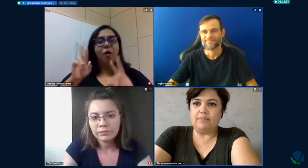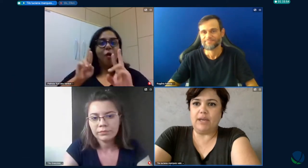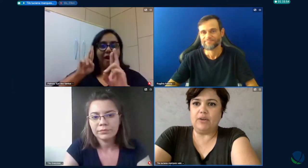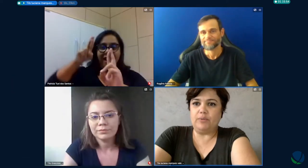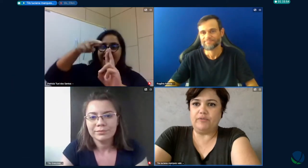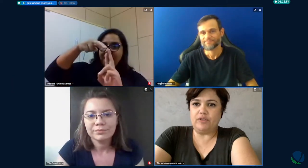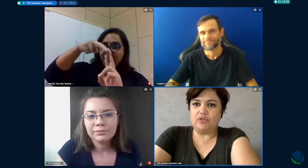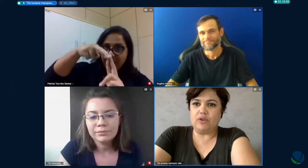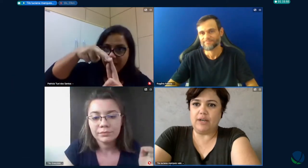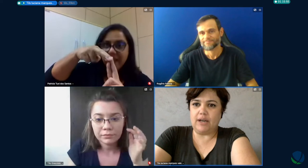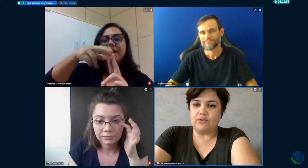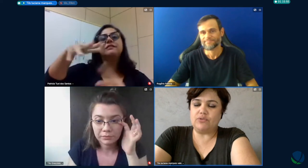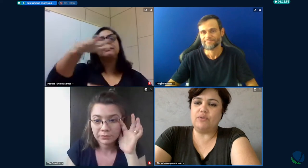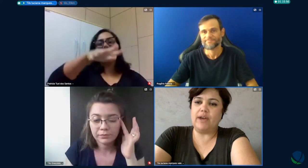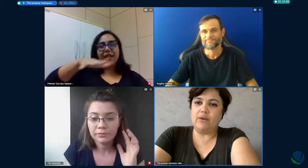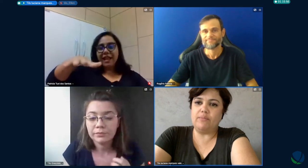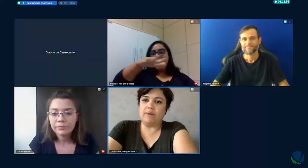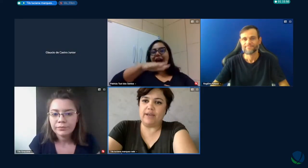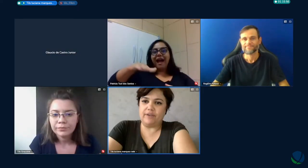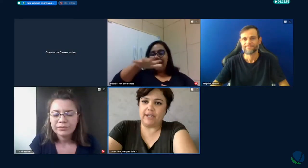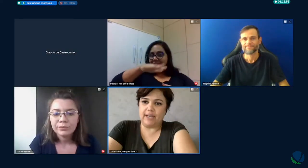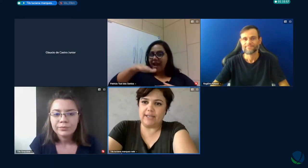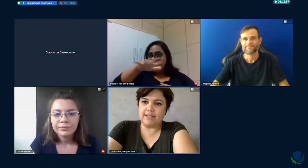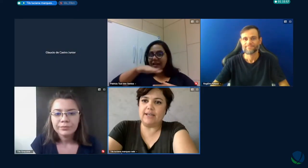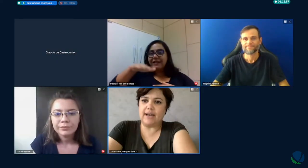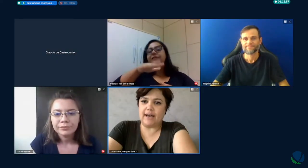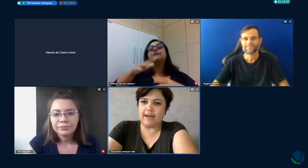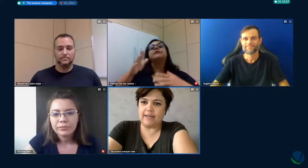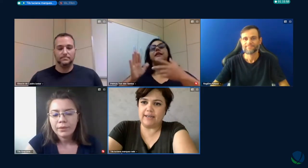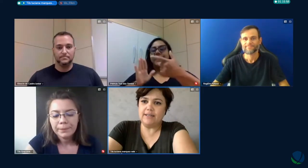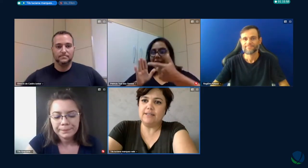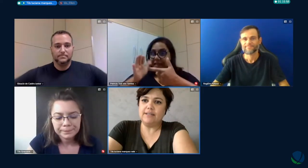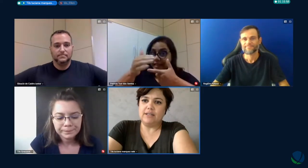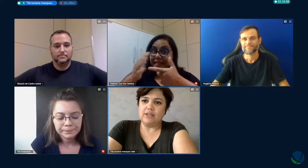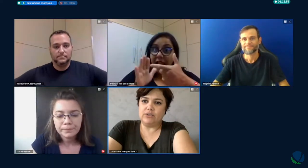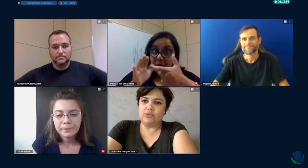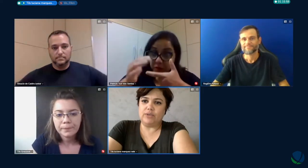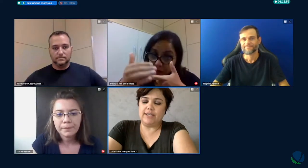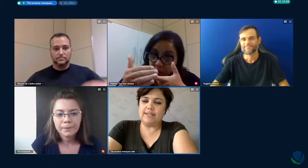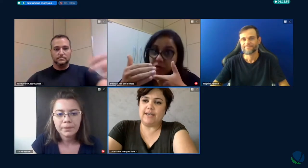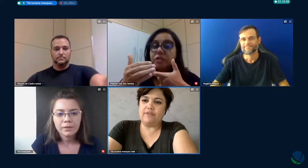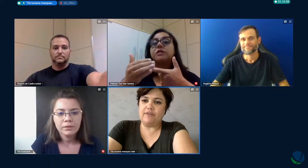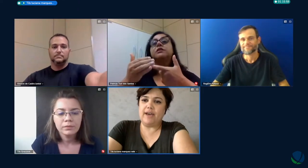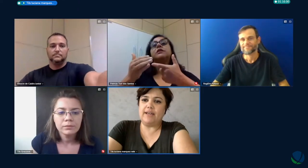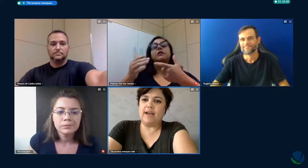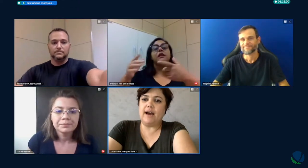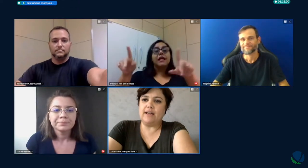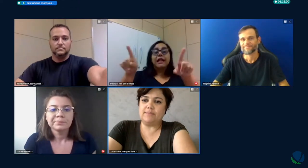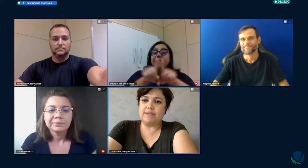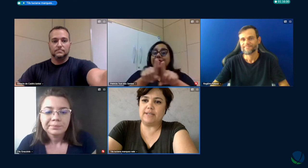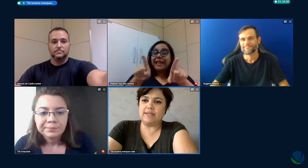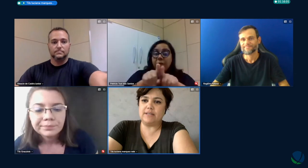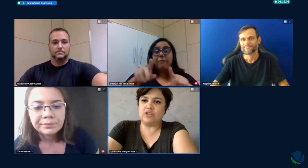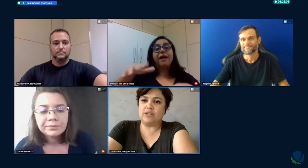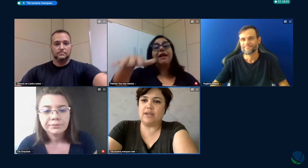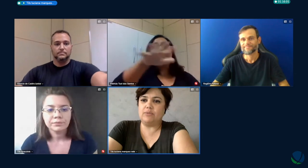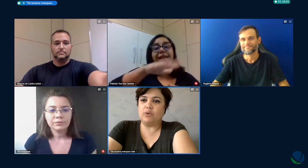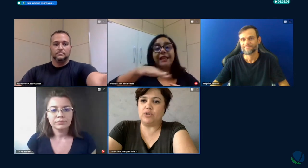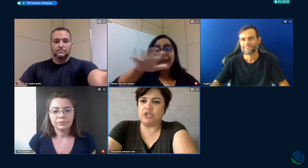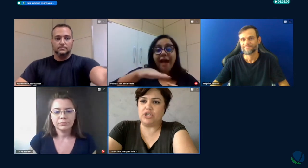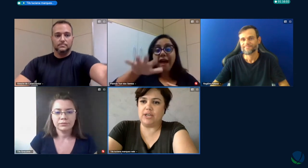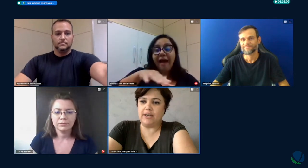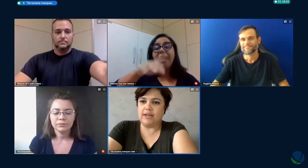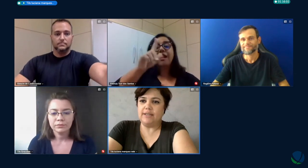e que também o professor Glaucio é uma referência na área, no que se refere às pesquisas